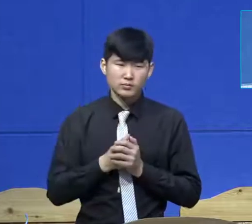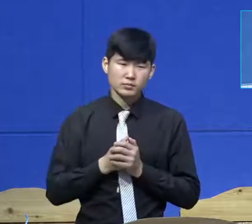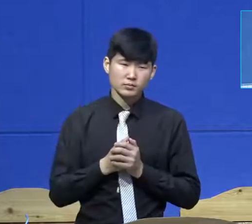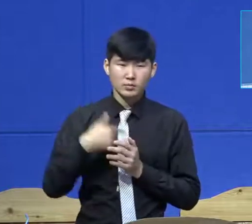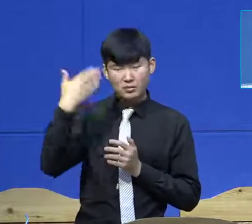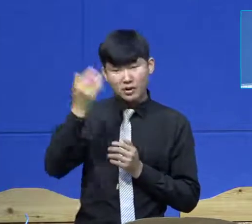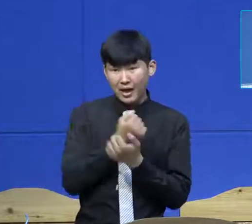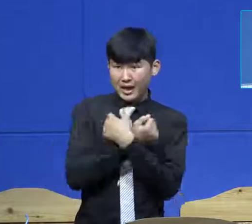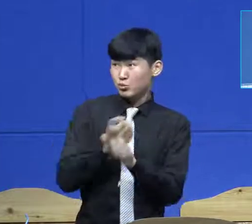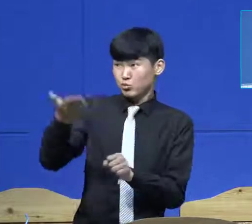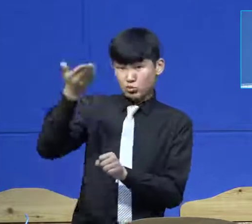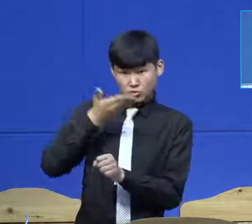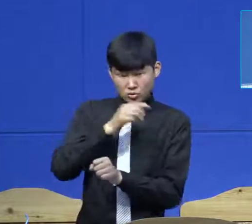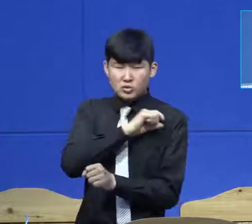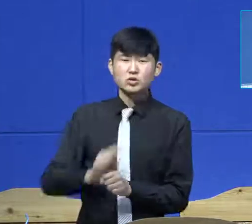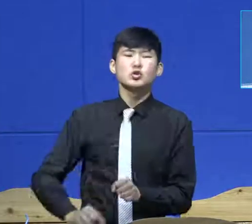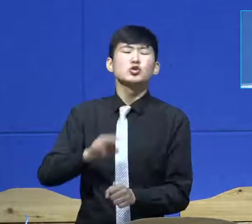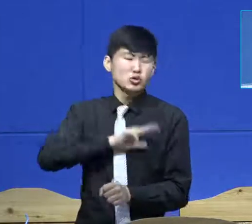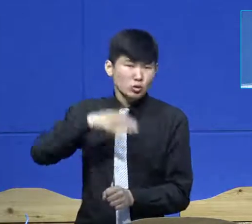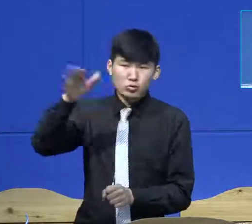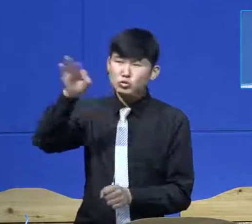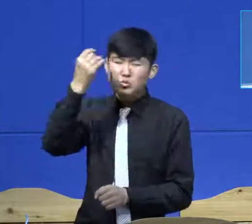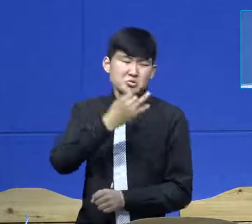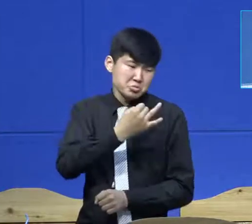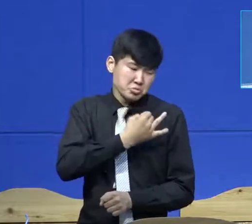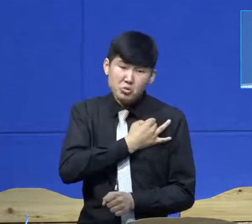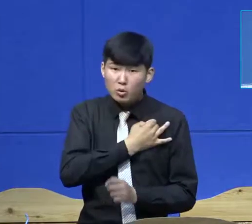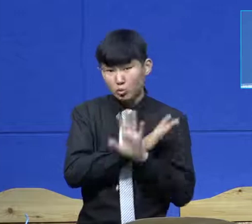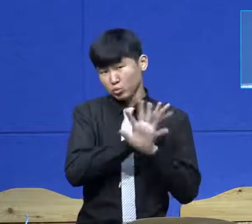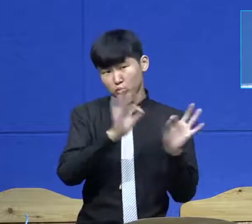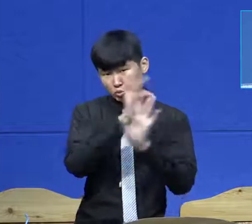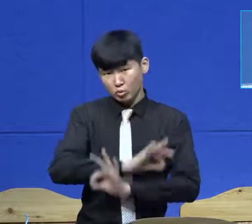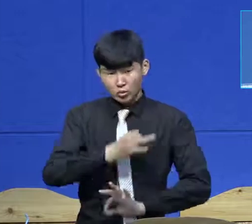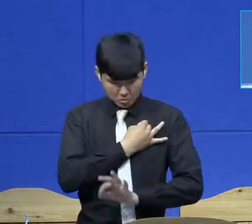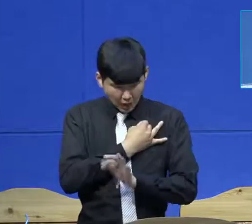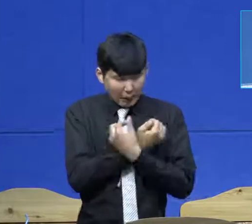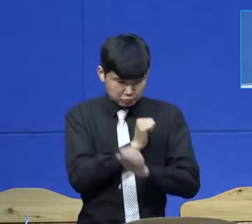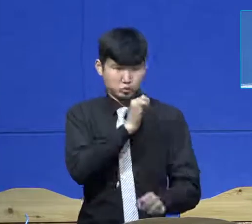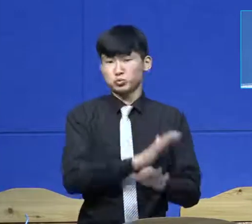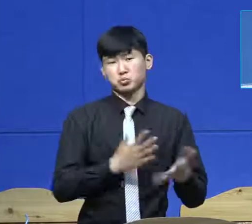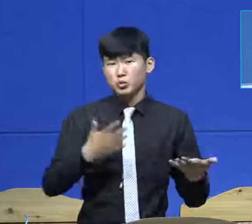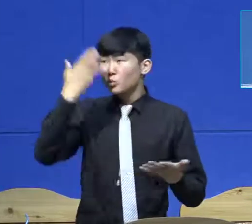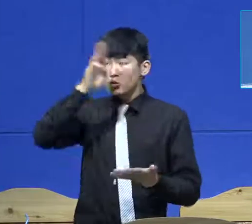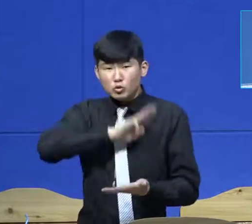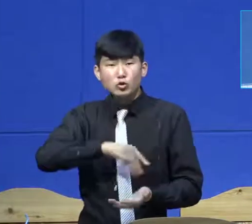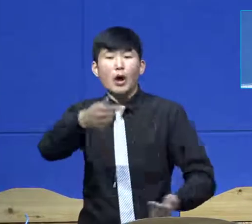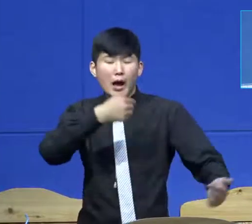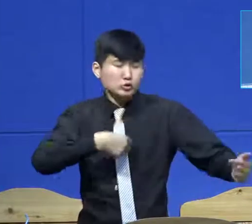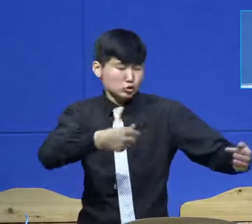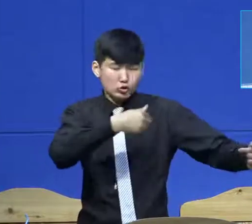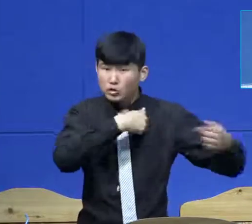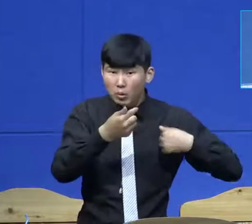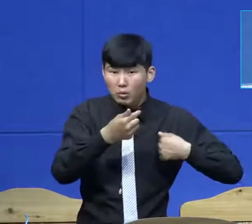Түүний энэ аварсан маань Христийн төлөө түн зөвхөн итгэж зогсохгүй, итгэхэд аврагдаа зогсохгүй. Түүний төлөө зовх, зовх нь та